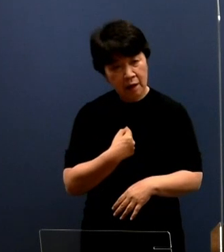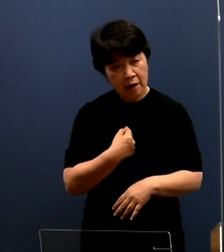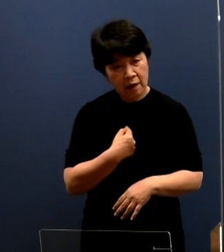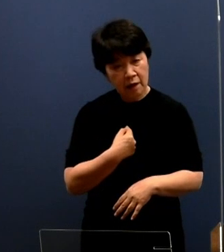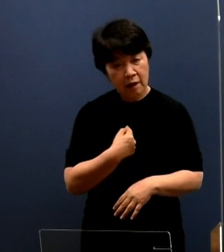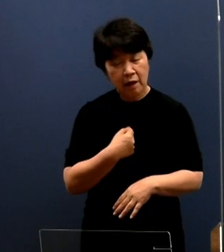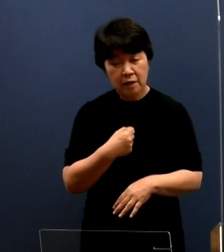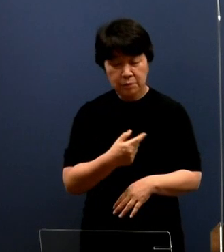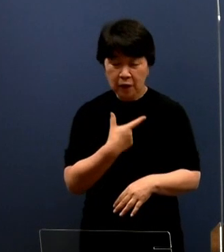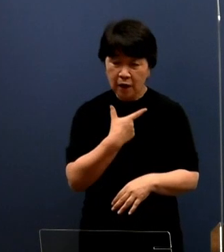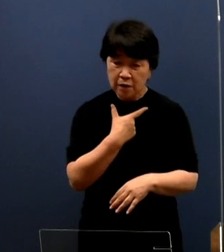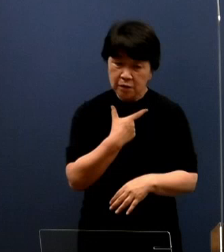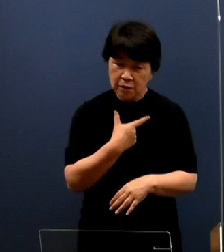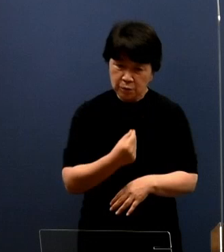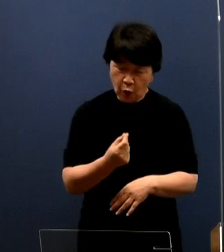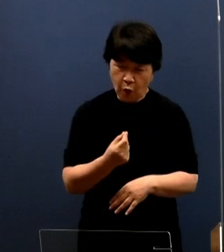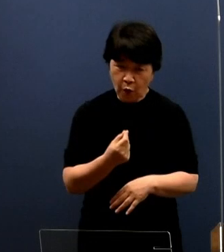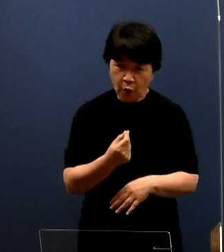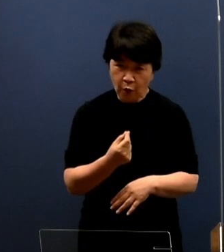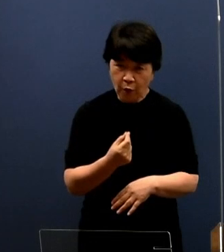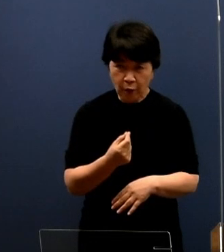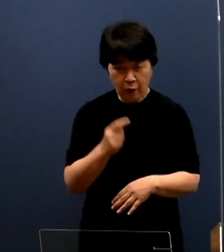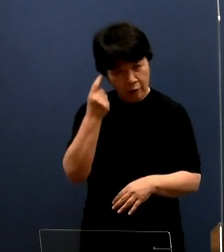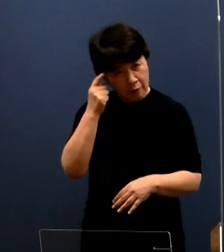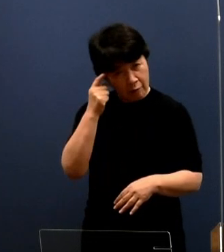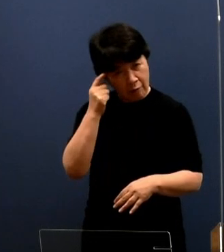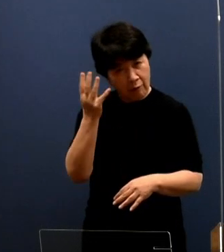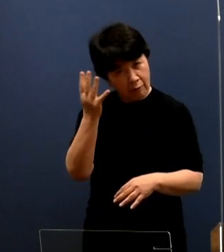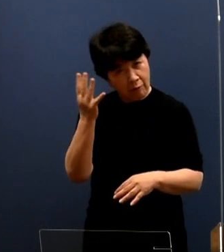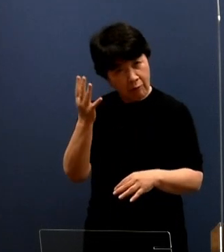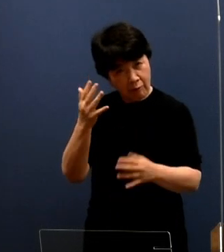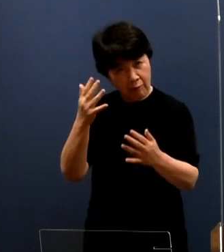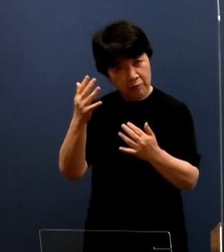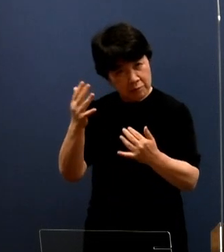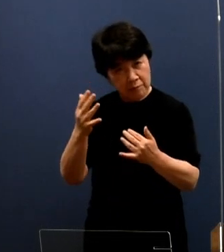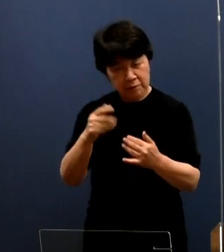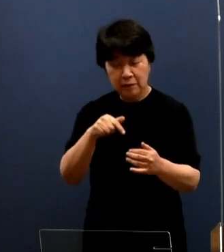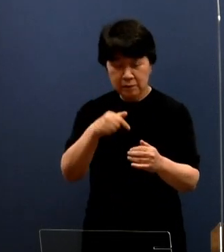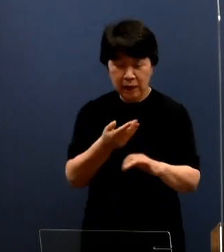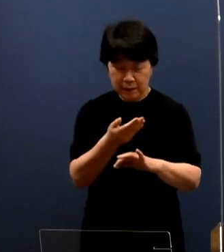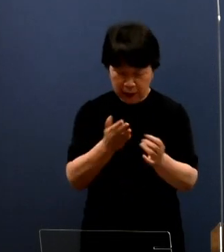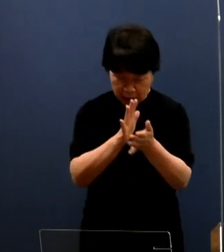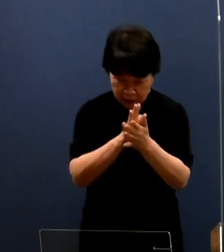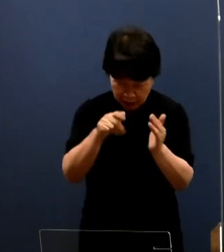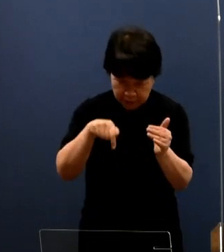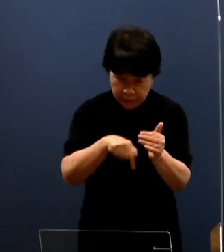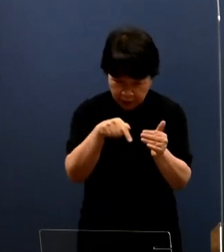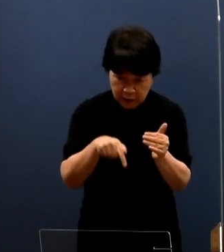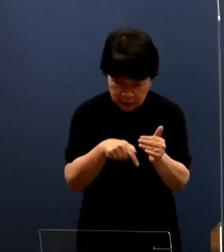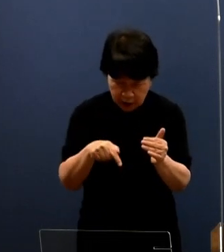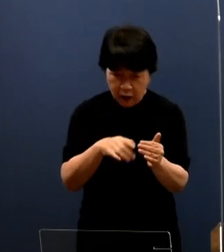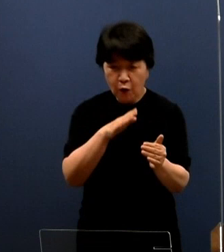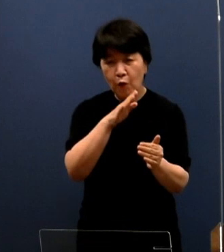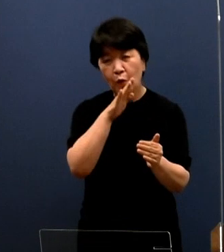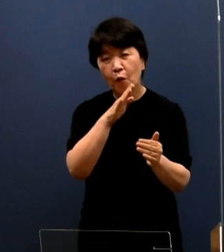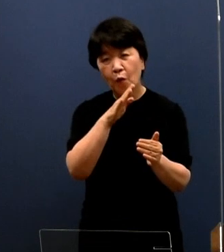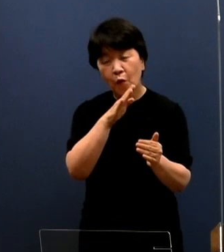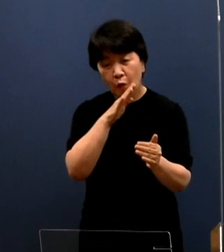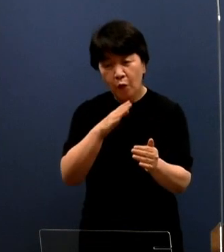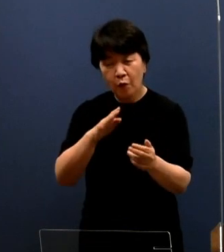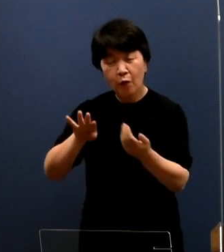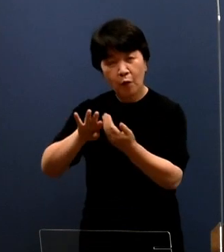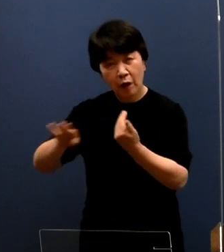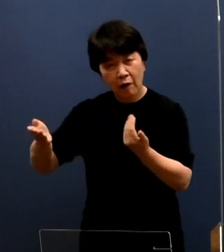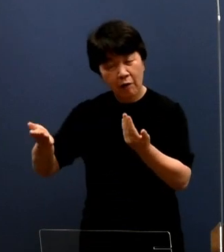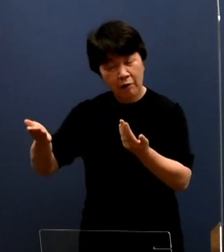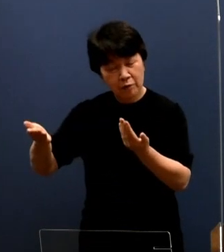希望していた形は全くないですけど、県内も収まっている、全国的に感染が収まっている状況で、